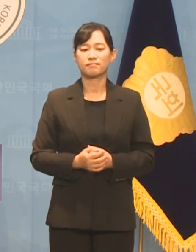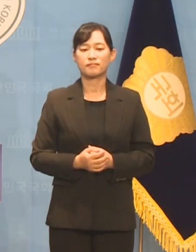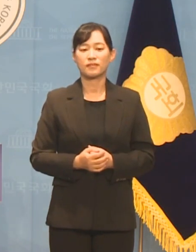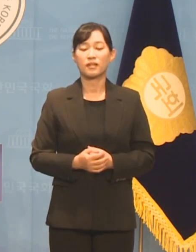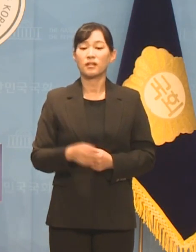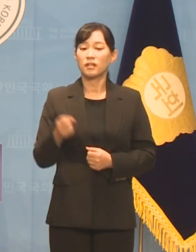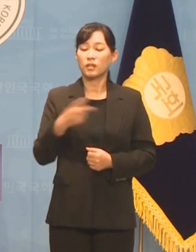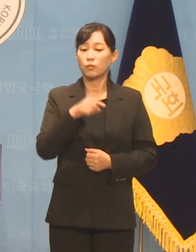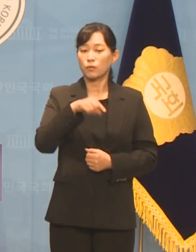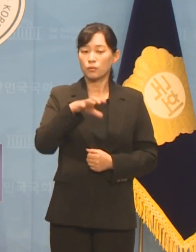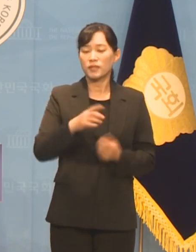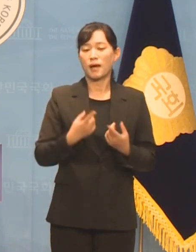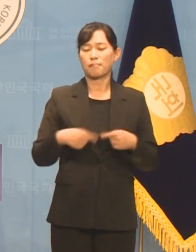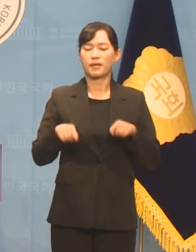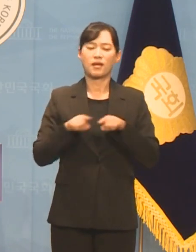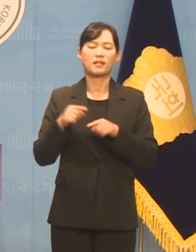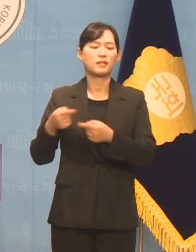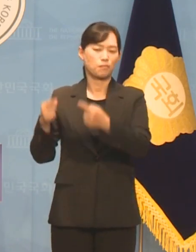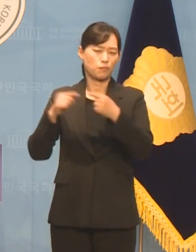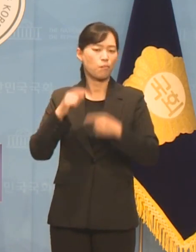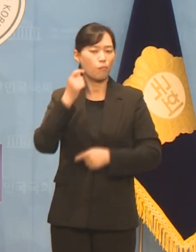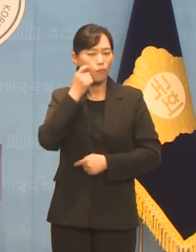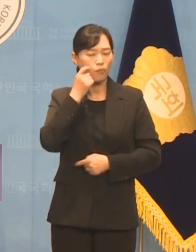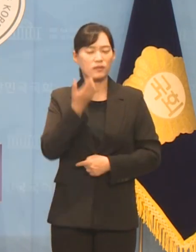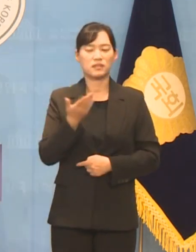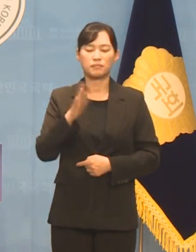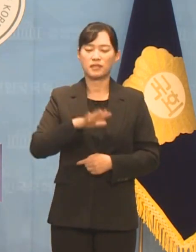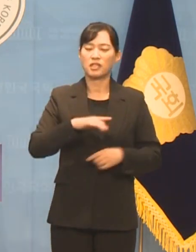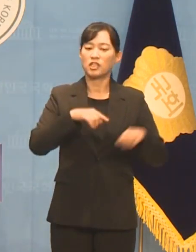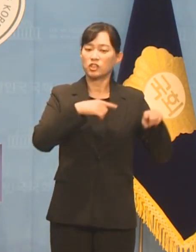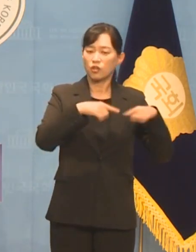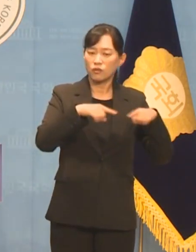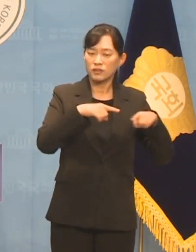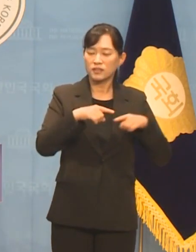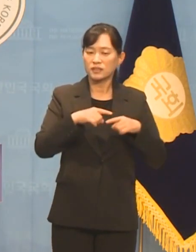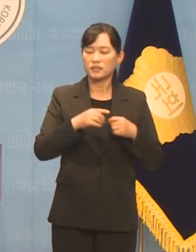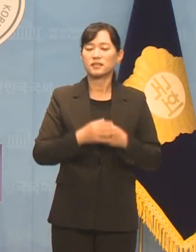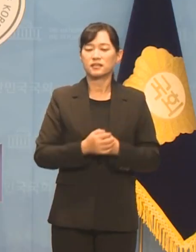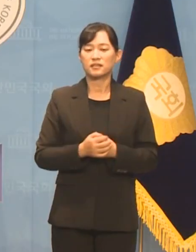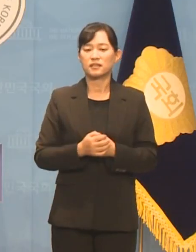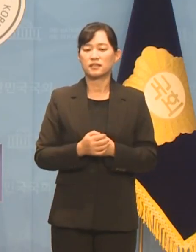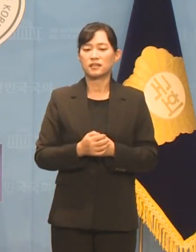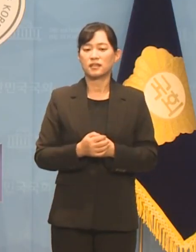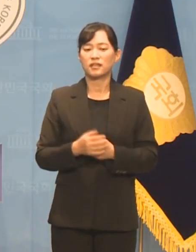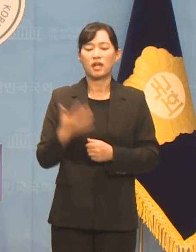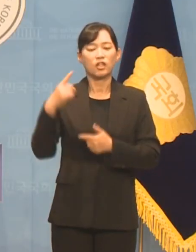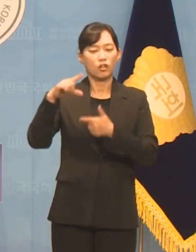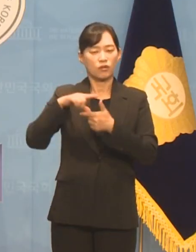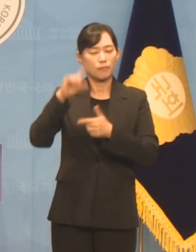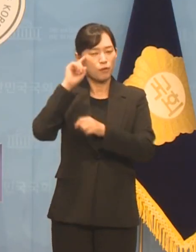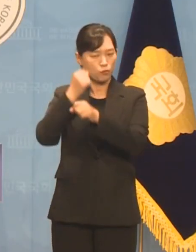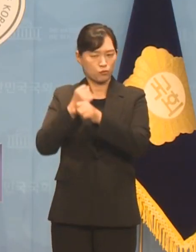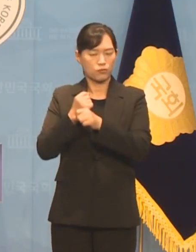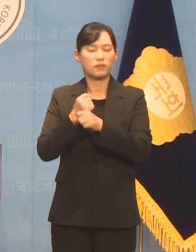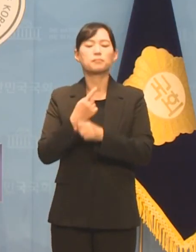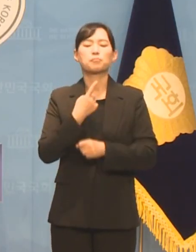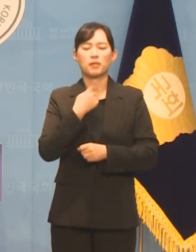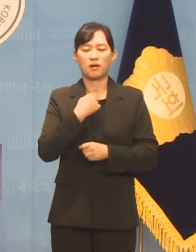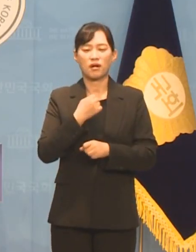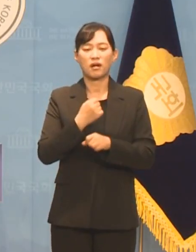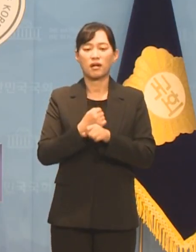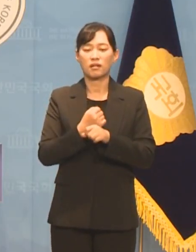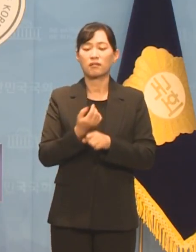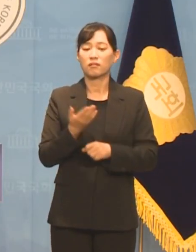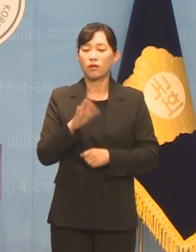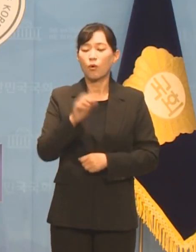그리고 이 자리에 함께 하시지는 못했지만 정치 분야는 전 경남연구원장을 맡으셨던 인제대